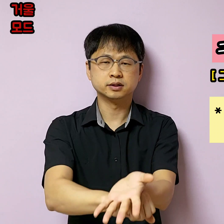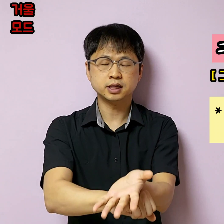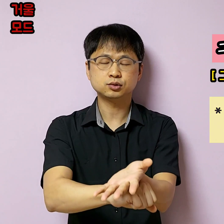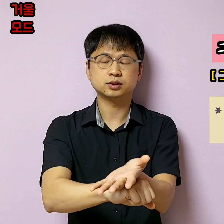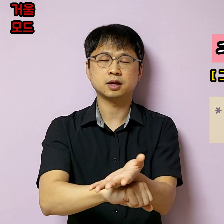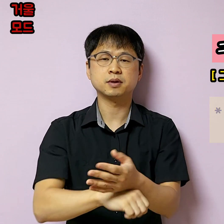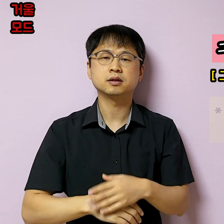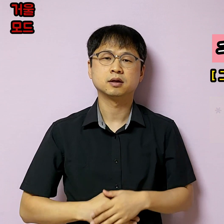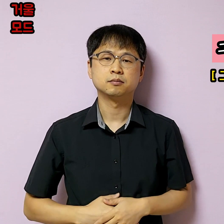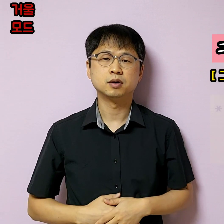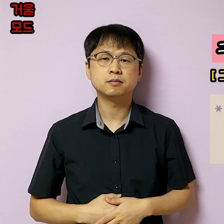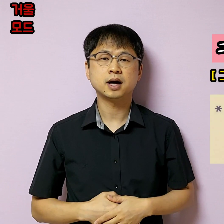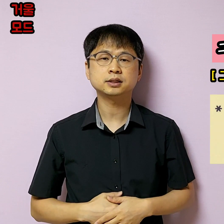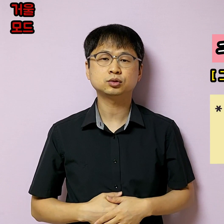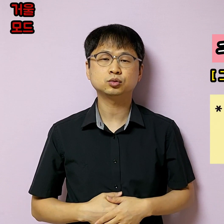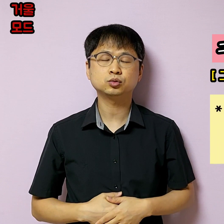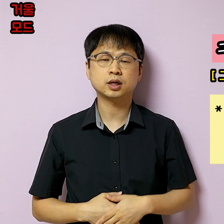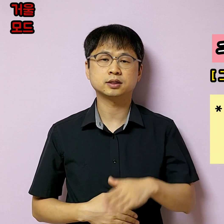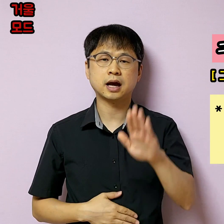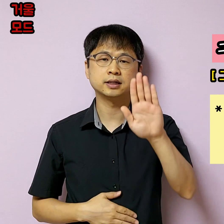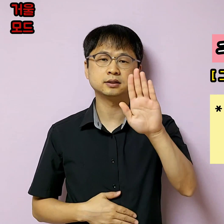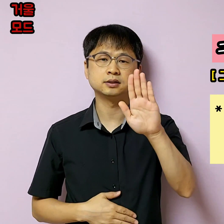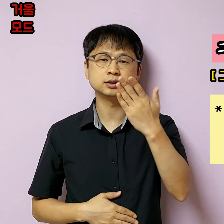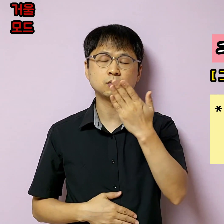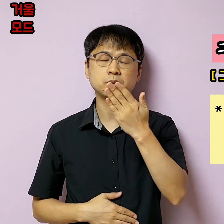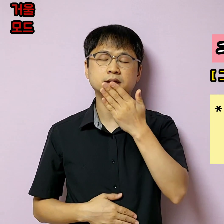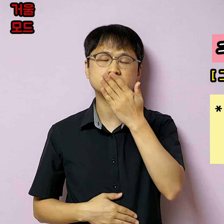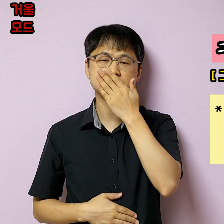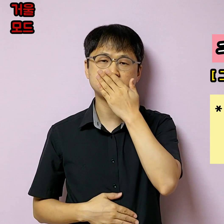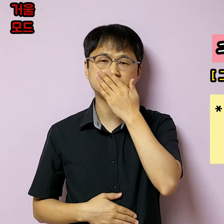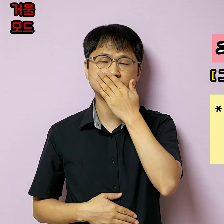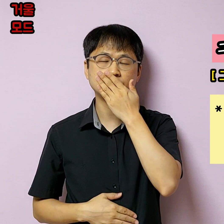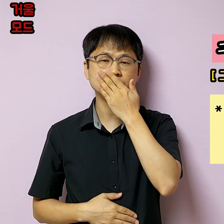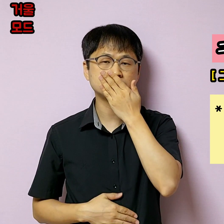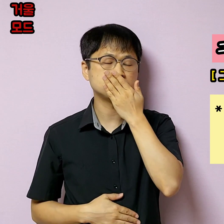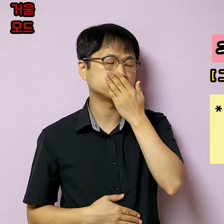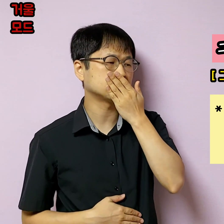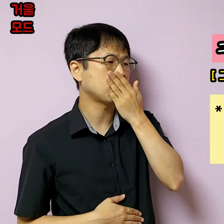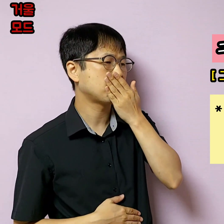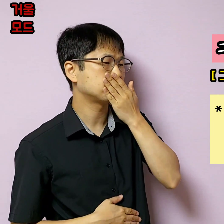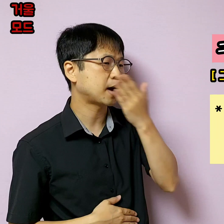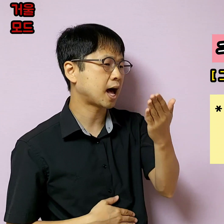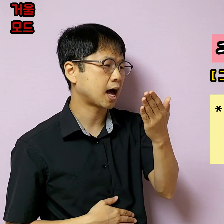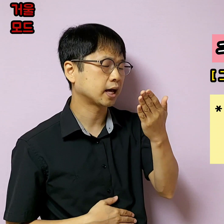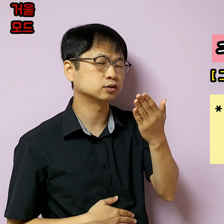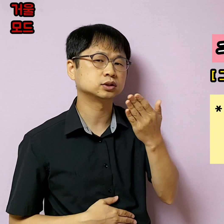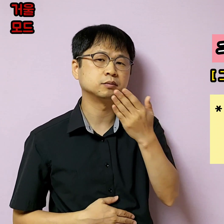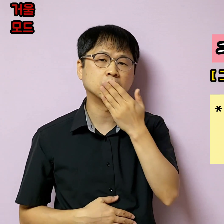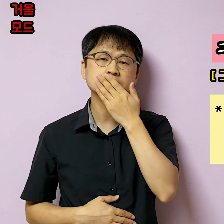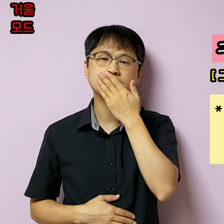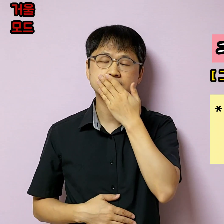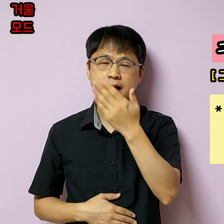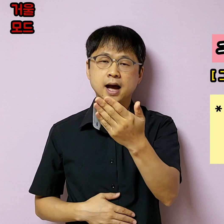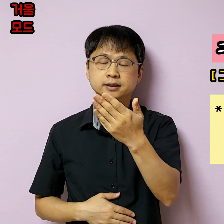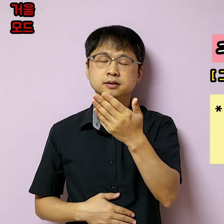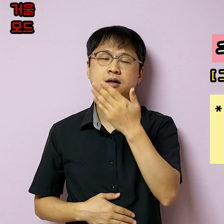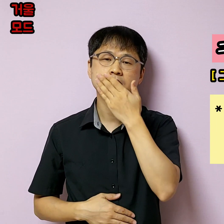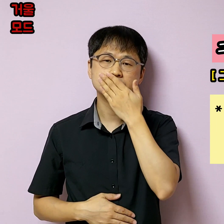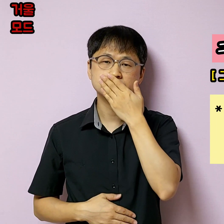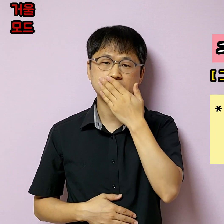건넬 수 있다며, 할 수라는 가능은 손바닥을 입 앞에 대고 내밀면서 파 해주시면 가능,